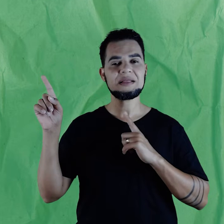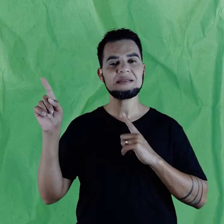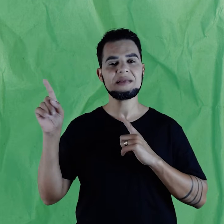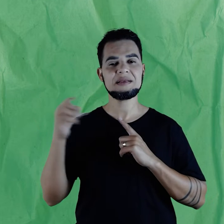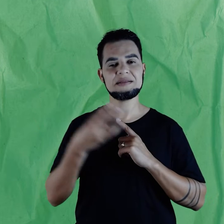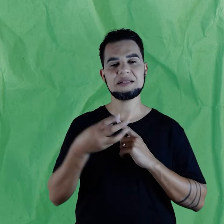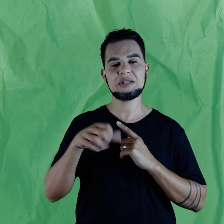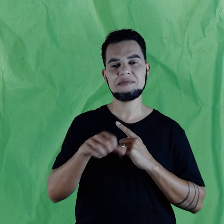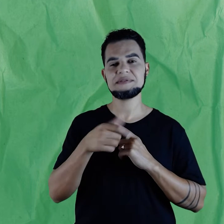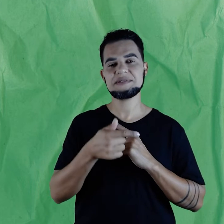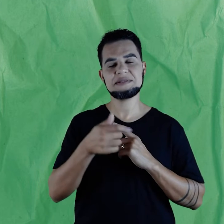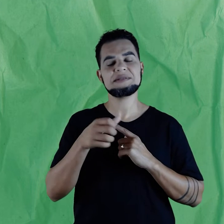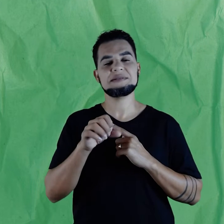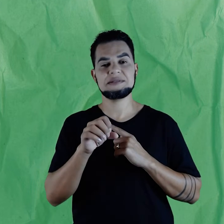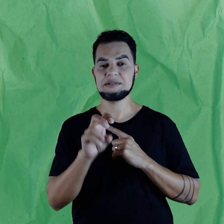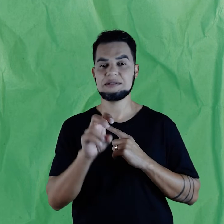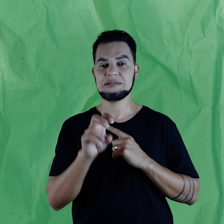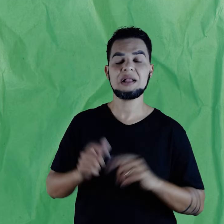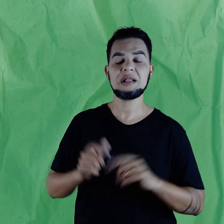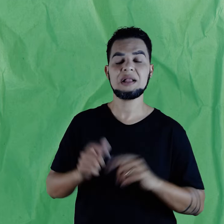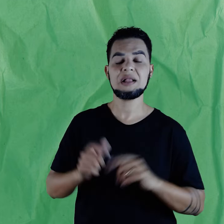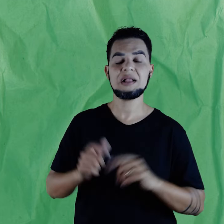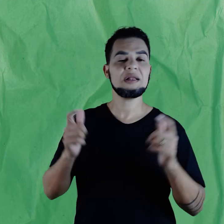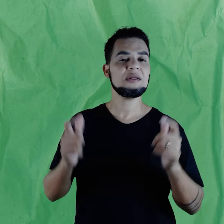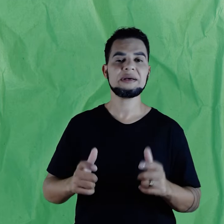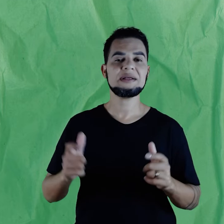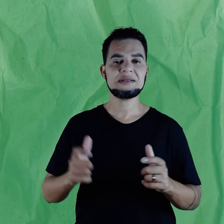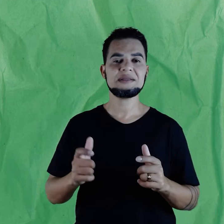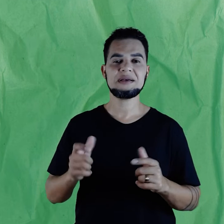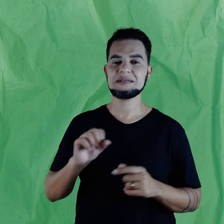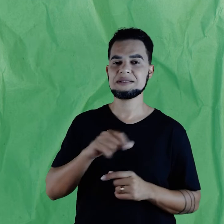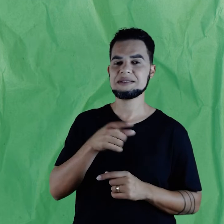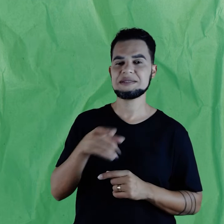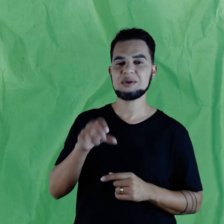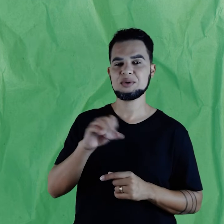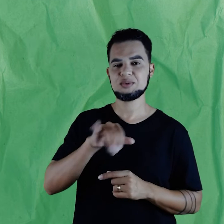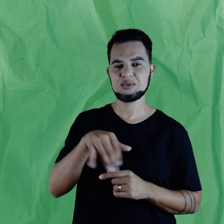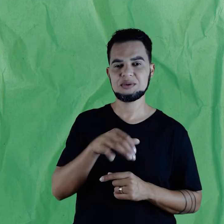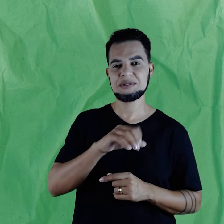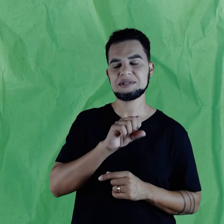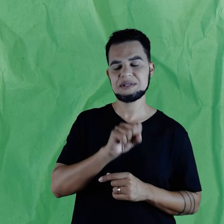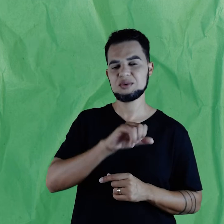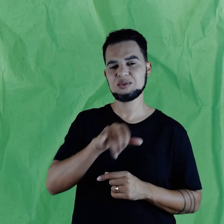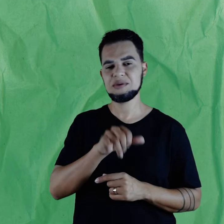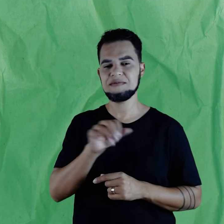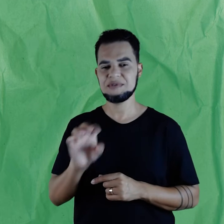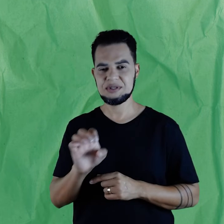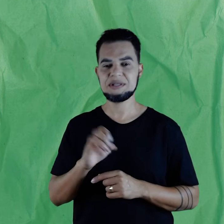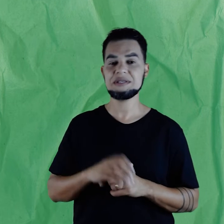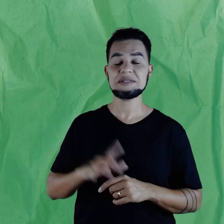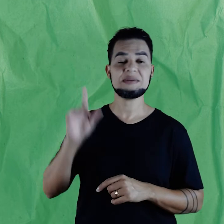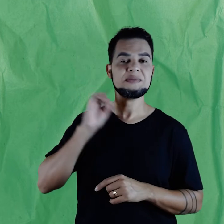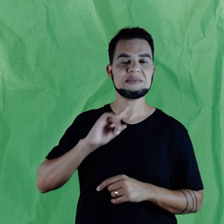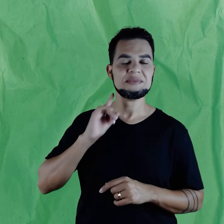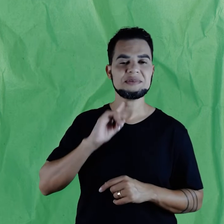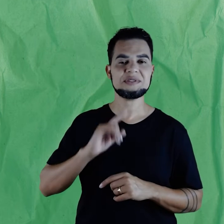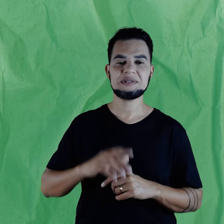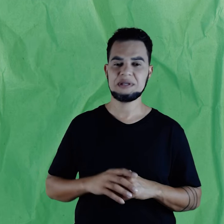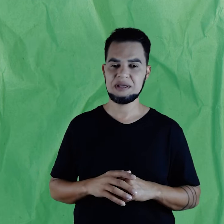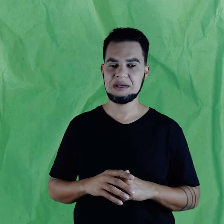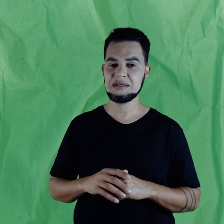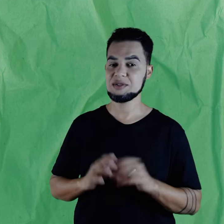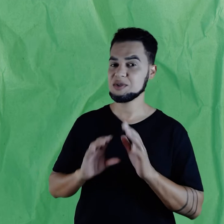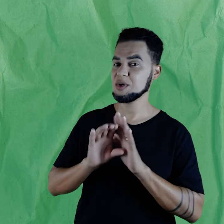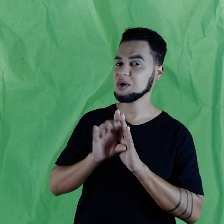CEP 39.705, a localidade São João Evangelista, o estado Minas Gerais,